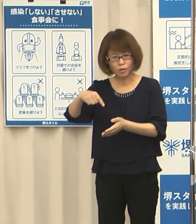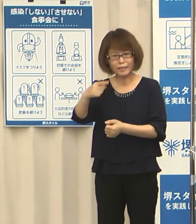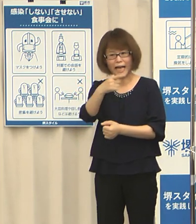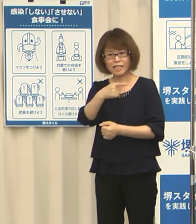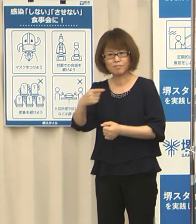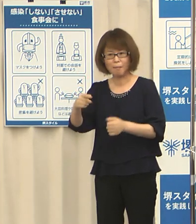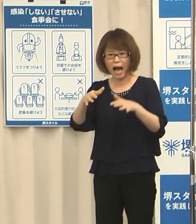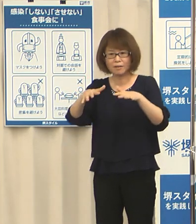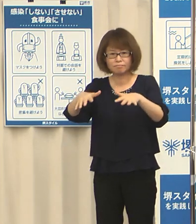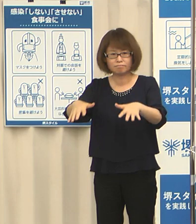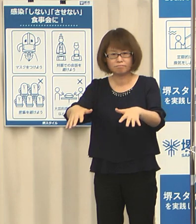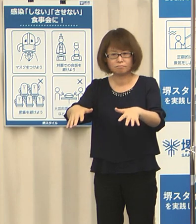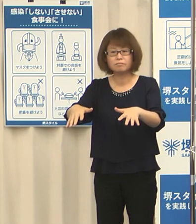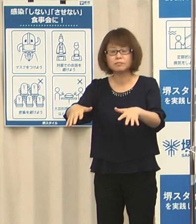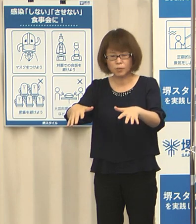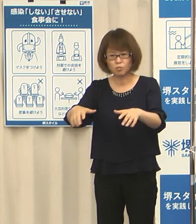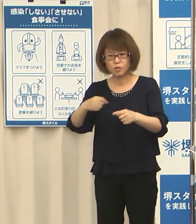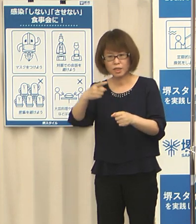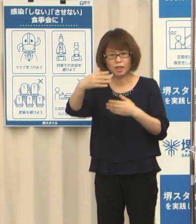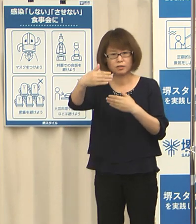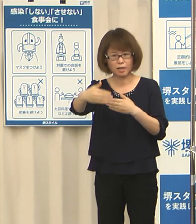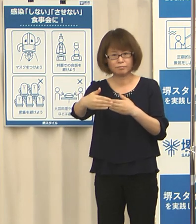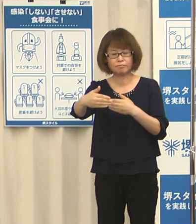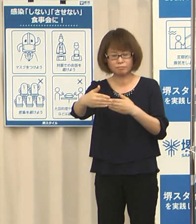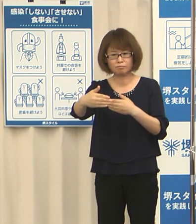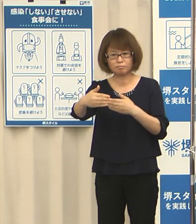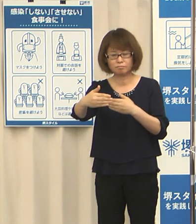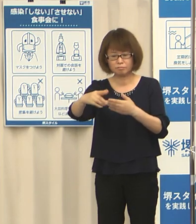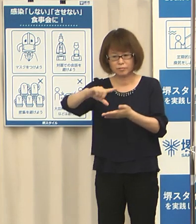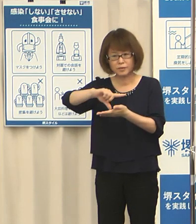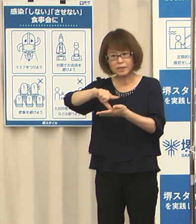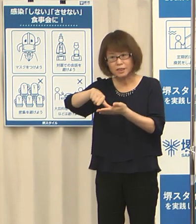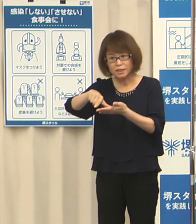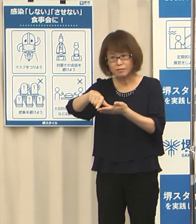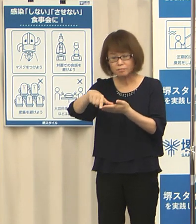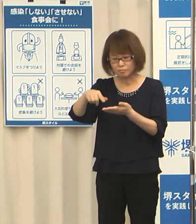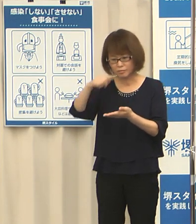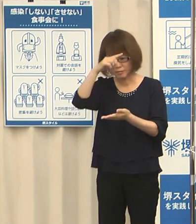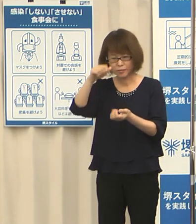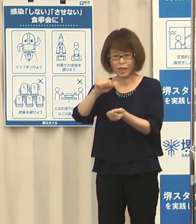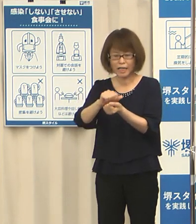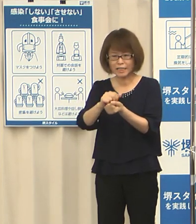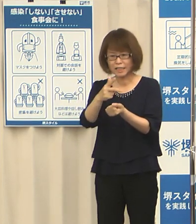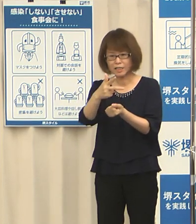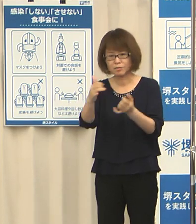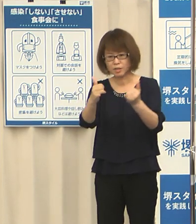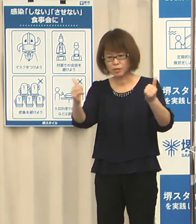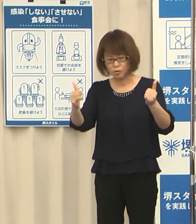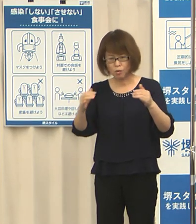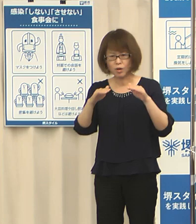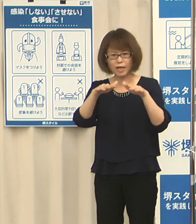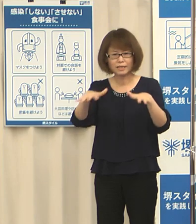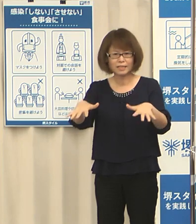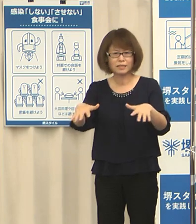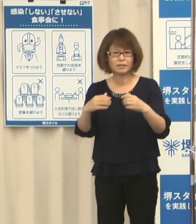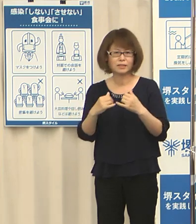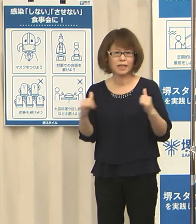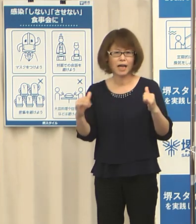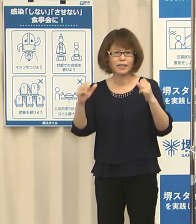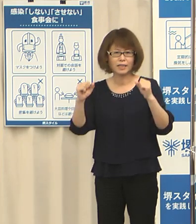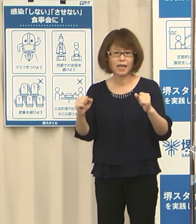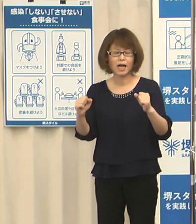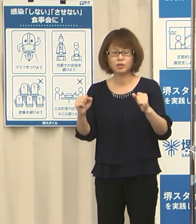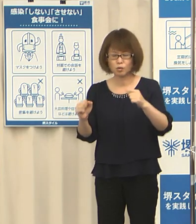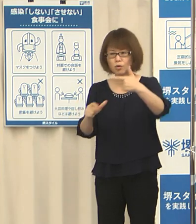言われる状況と、そして1ヶ月間新規の堺市民の感染者ゼロが続いた後、6月の16日以